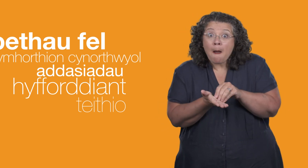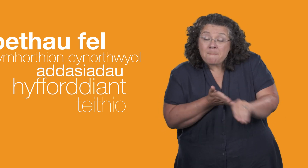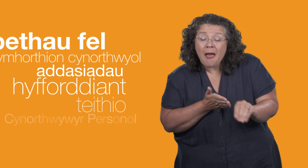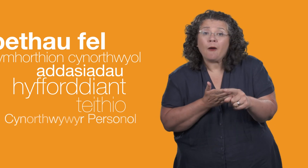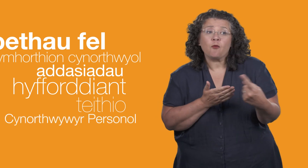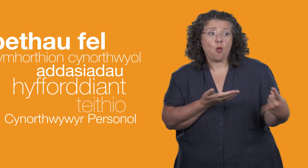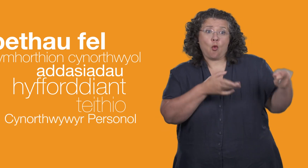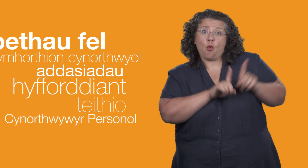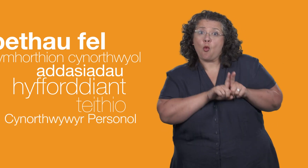cymorth personol,